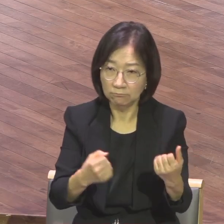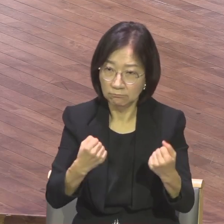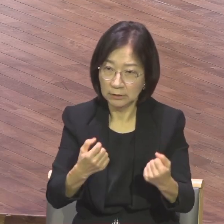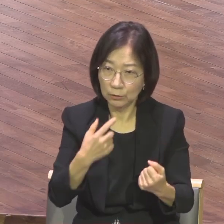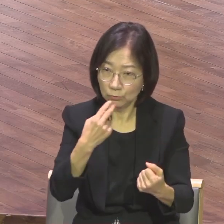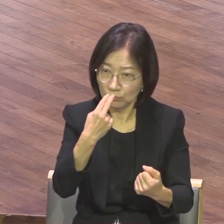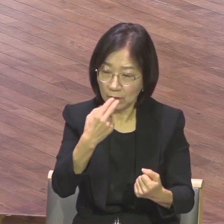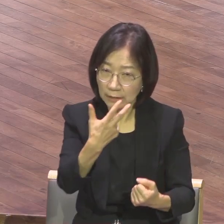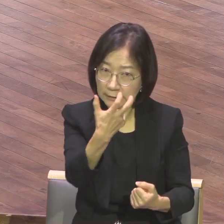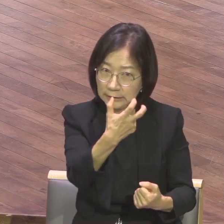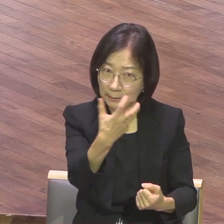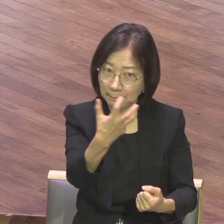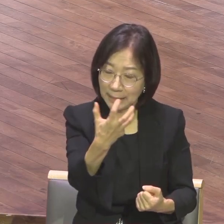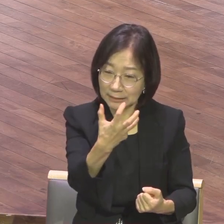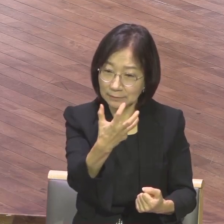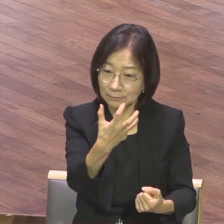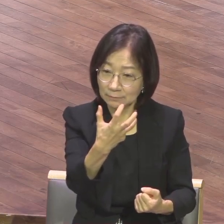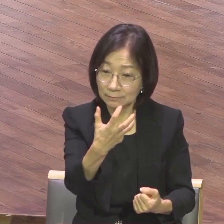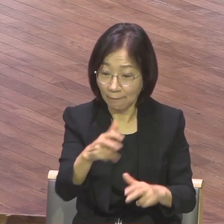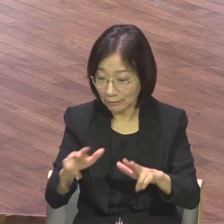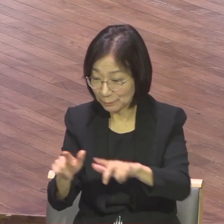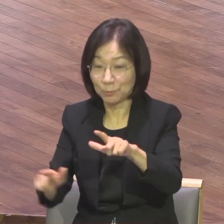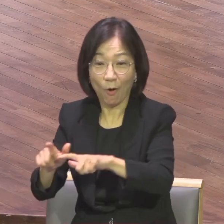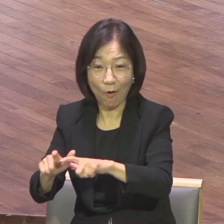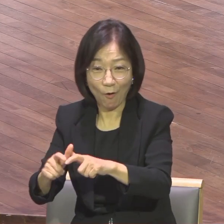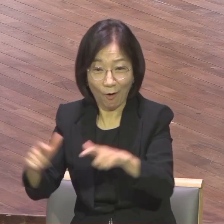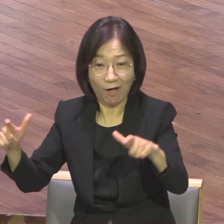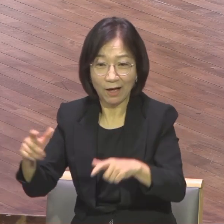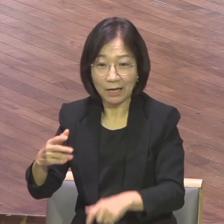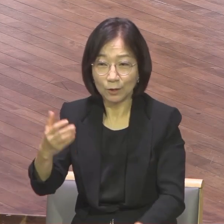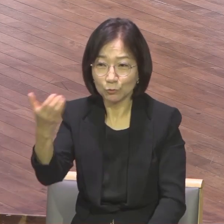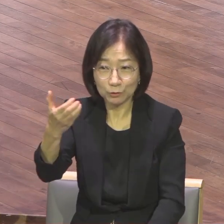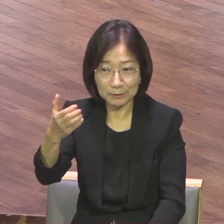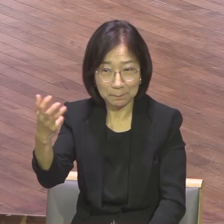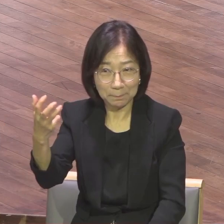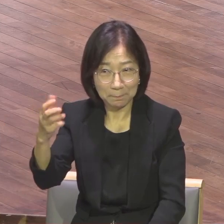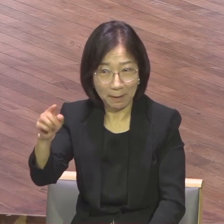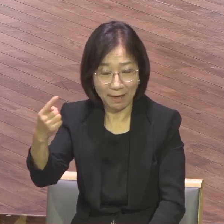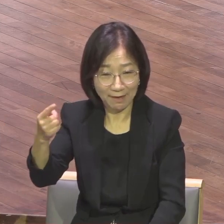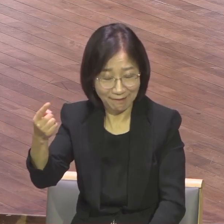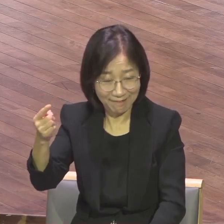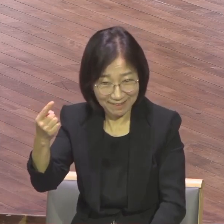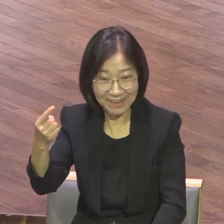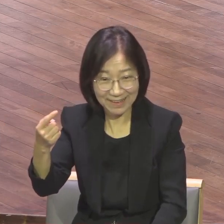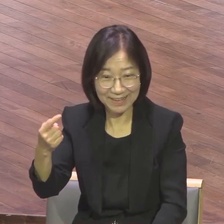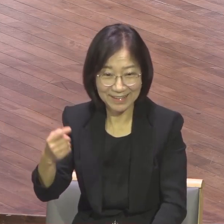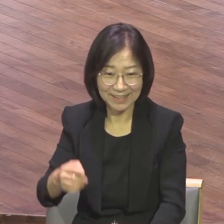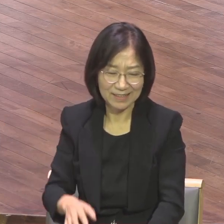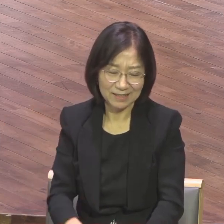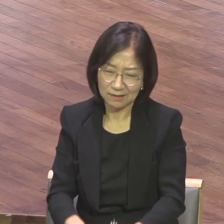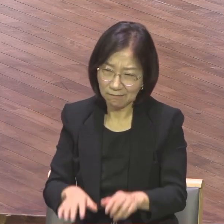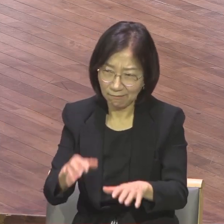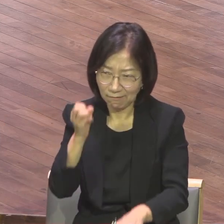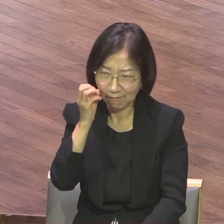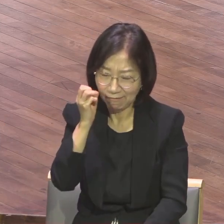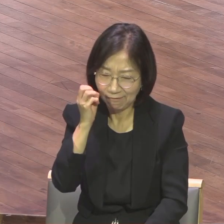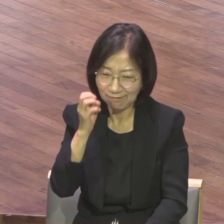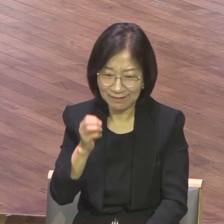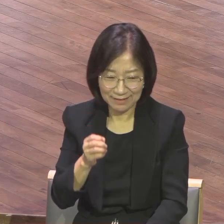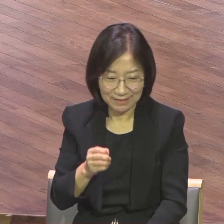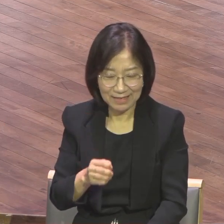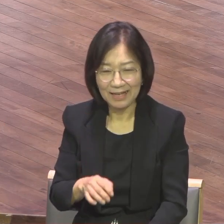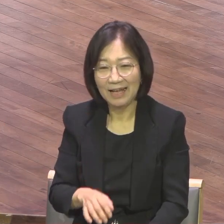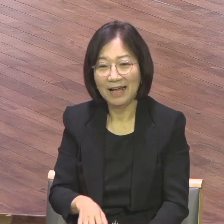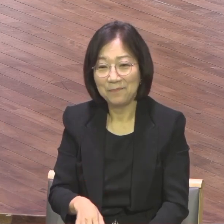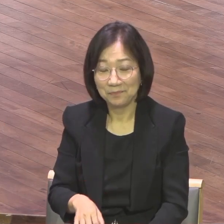지금. 사실은 70, 80 안에 죽어야 돼. 근데 지금 이상하게 좀 오래 살아.